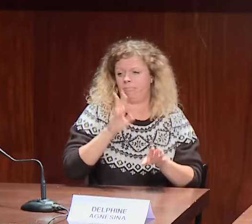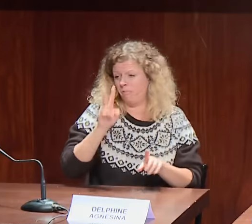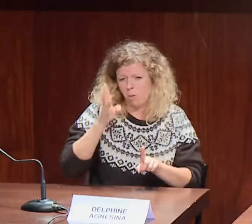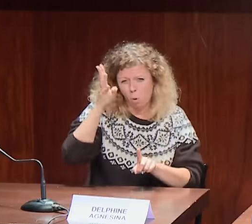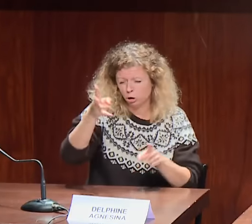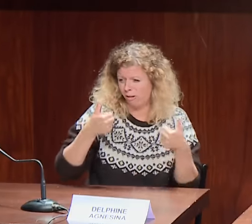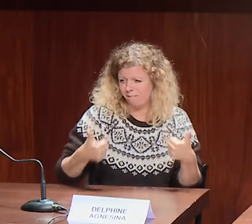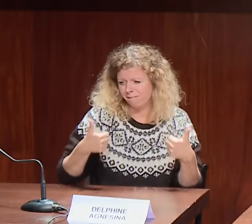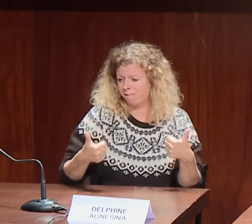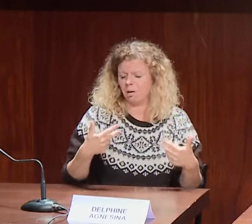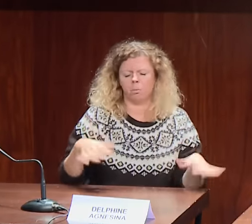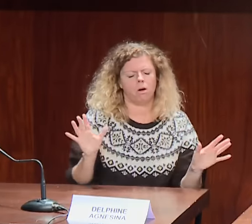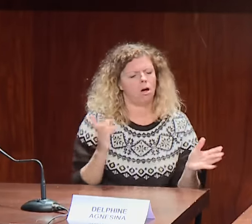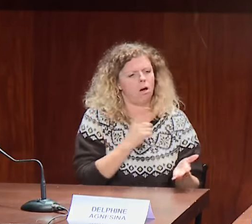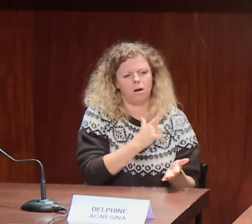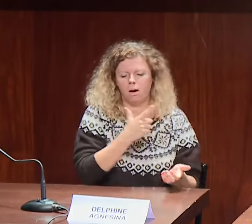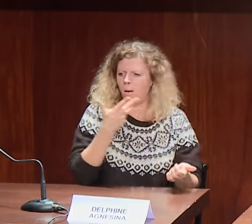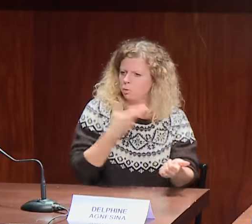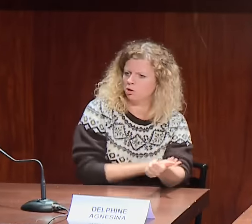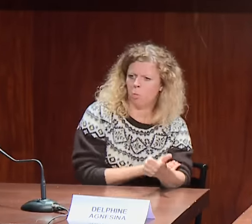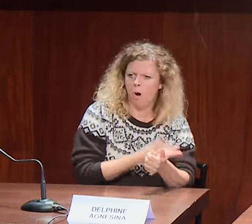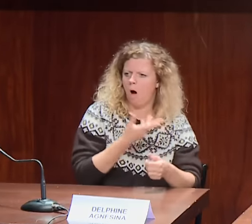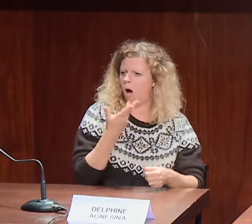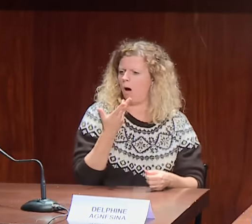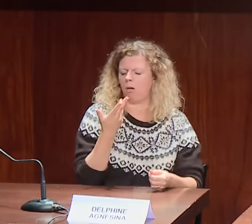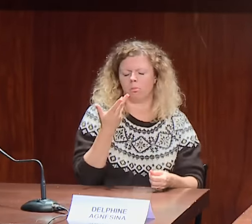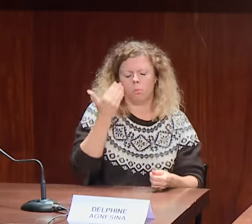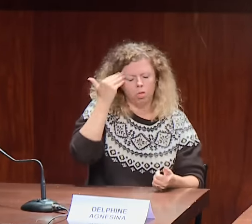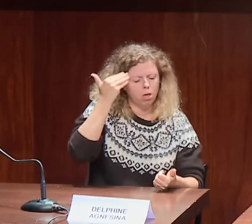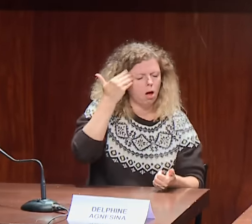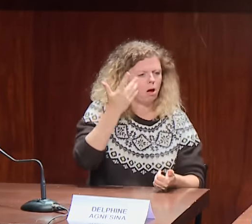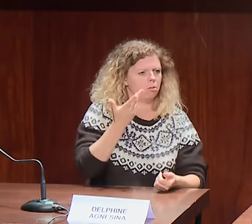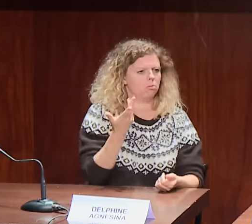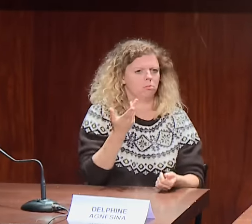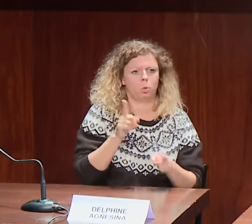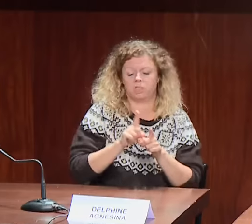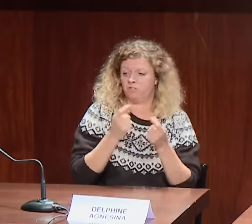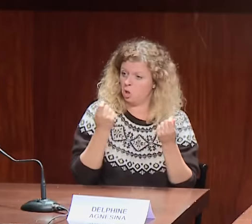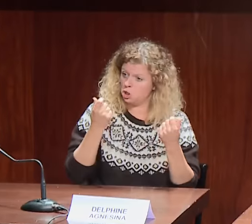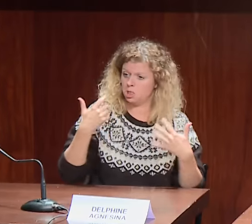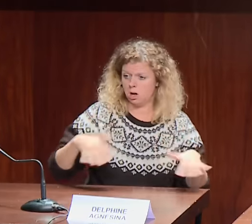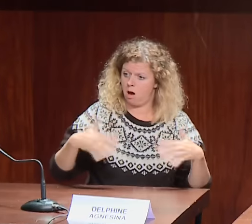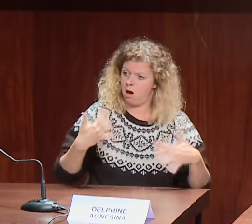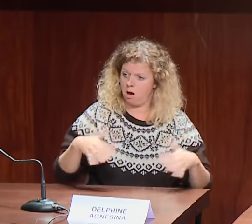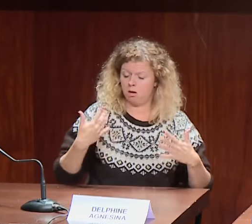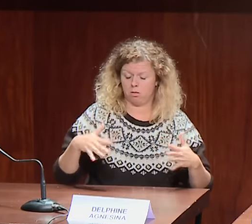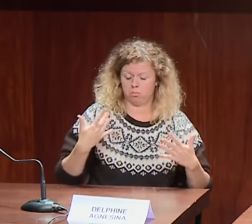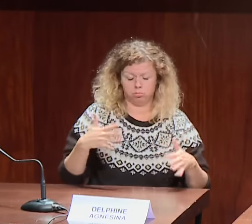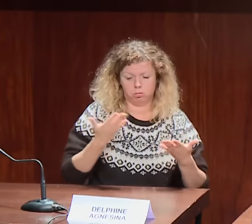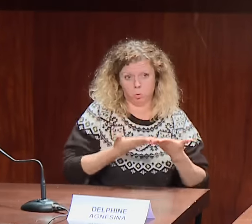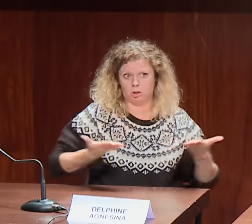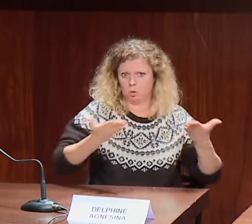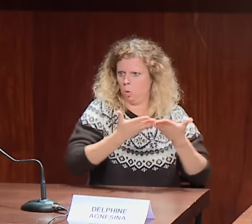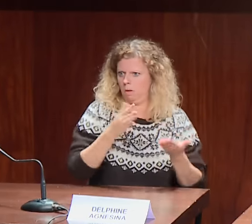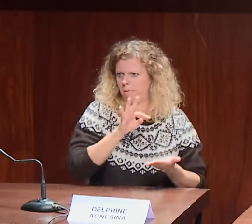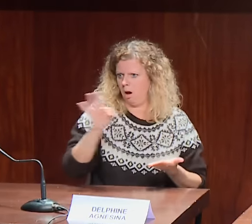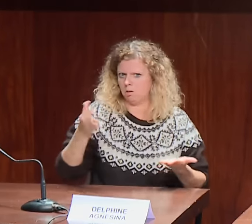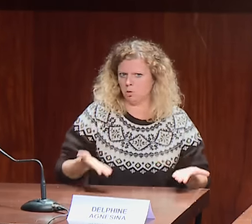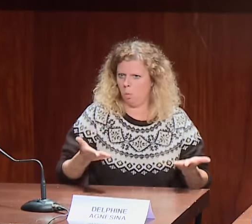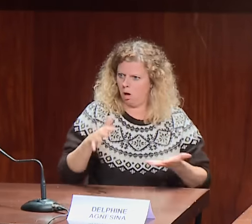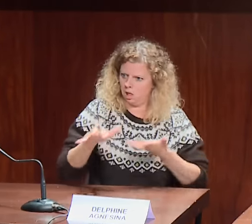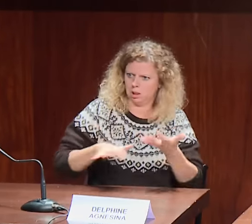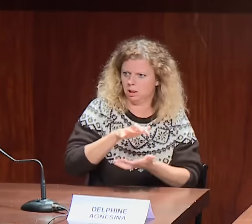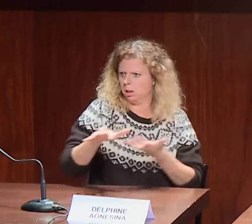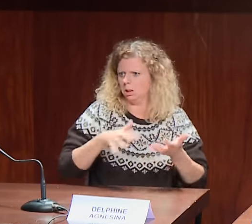mais malheureusement, on a été obligés de fermer. C'était un projet qui était vraiment super, mais c'était de l'épuisement mental et